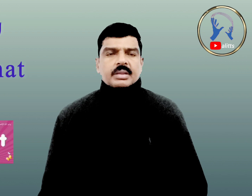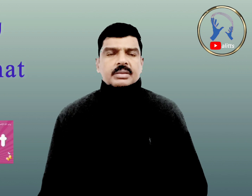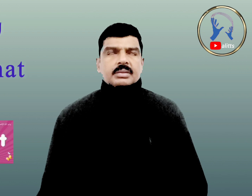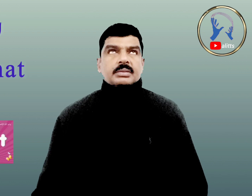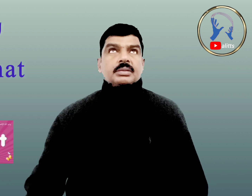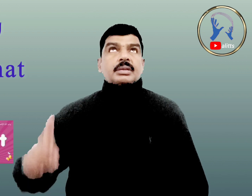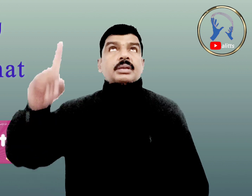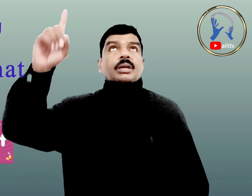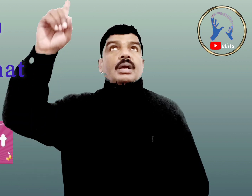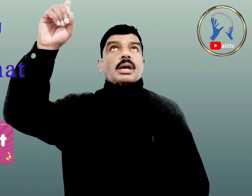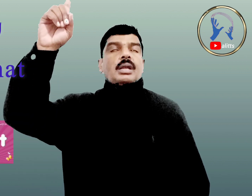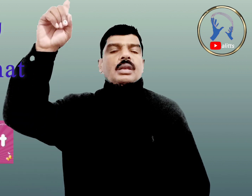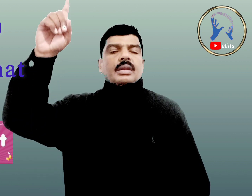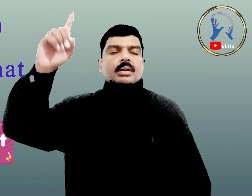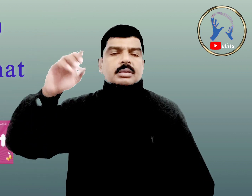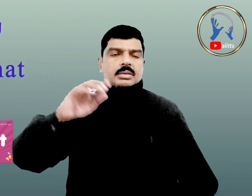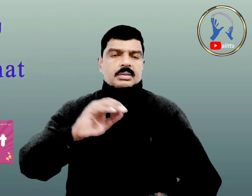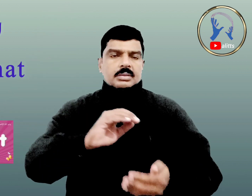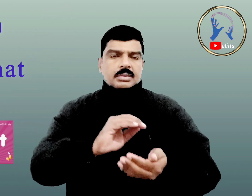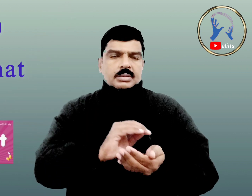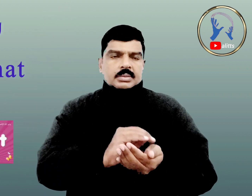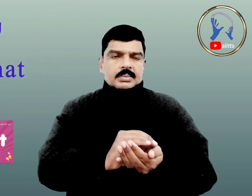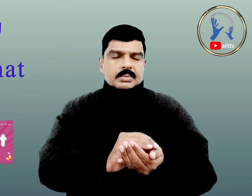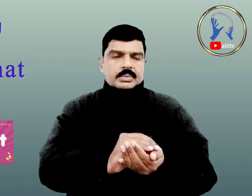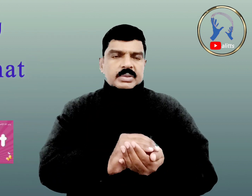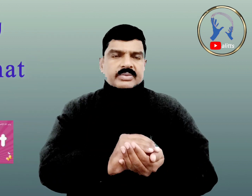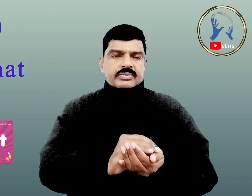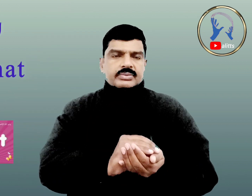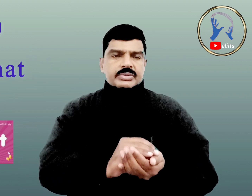امانت، اللہ، محفوظ۔